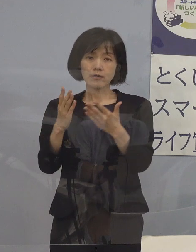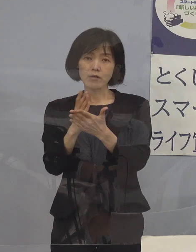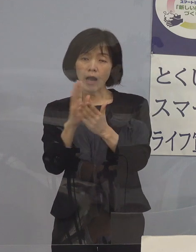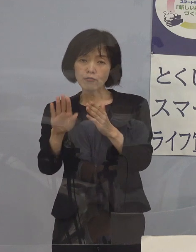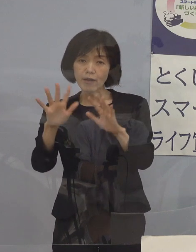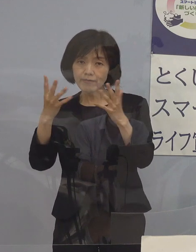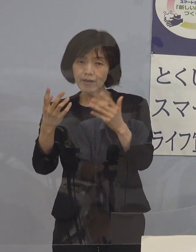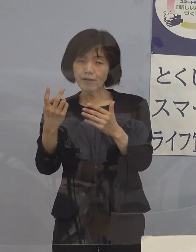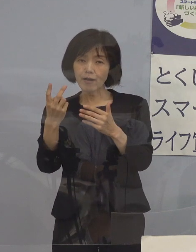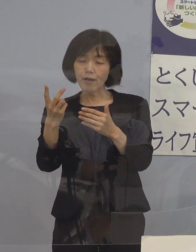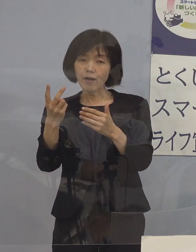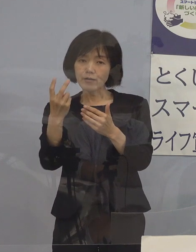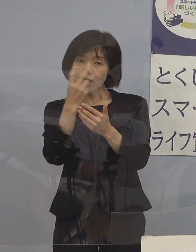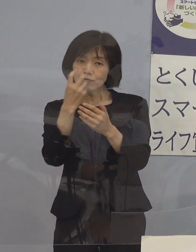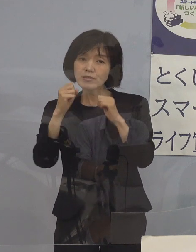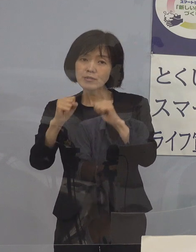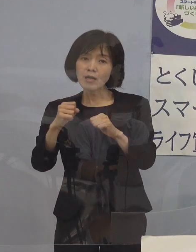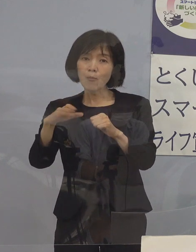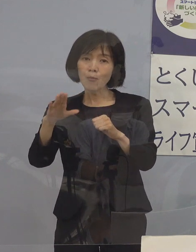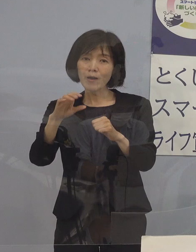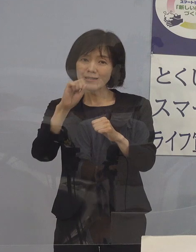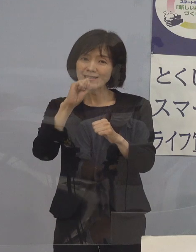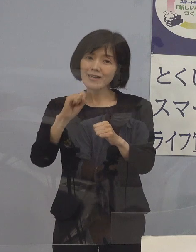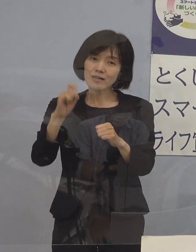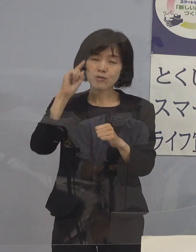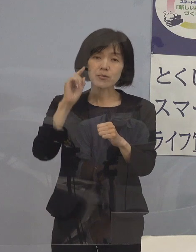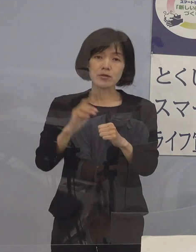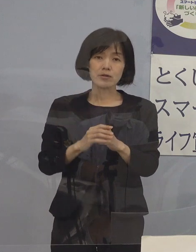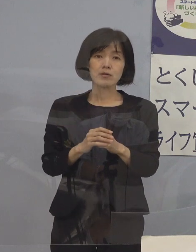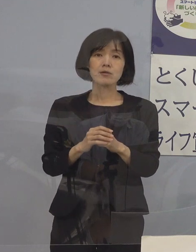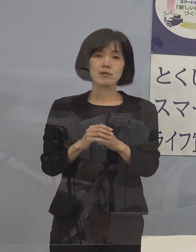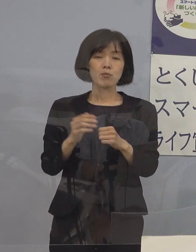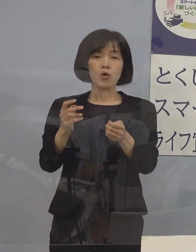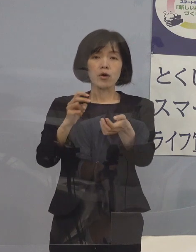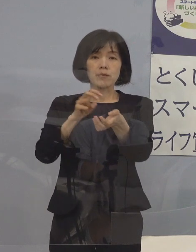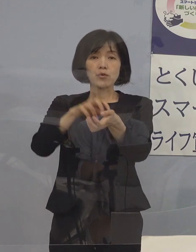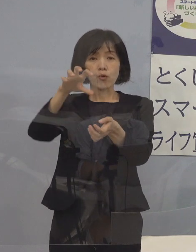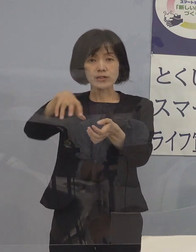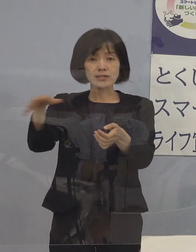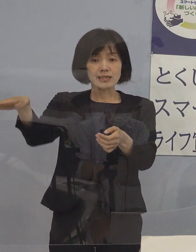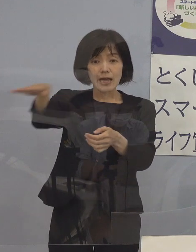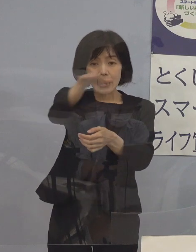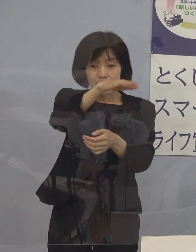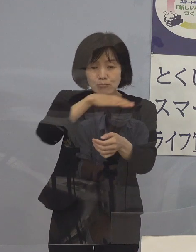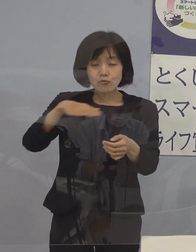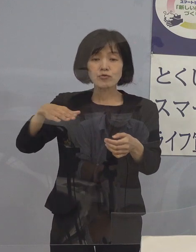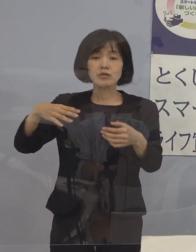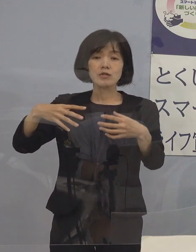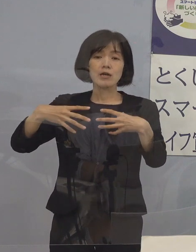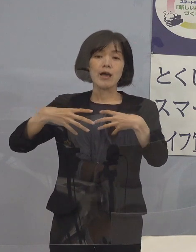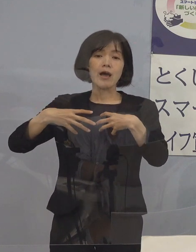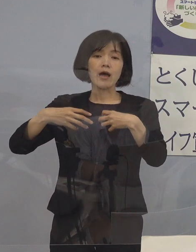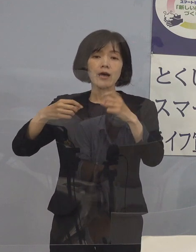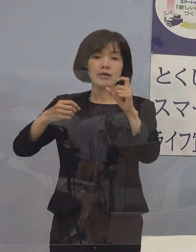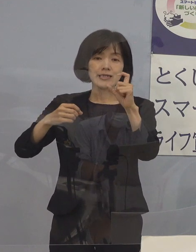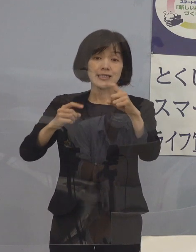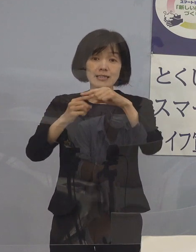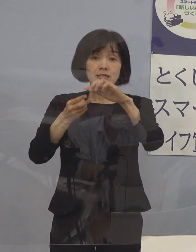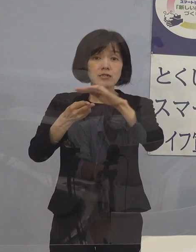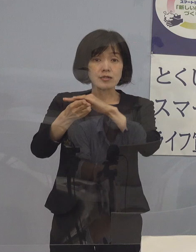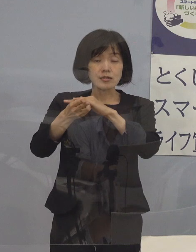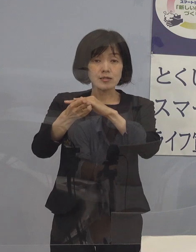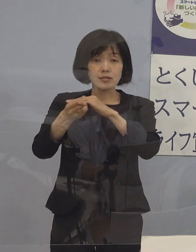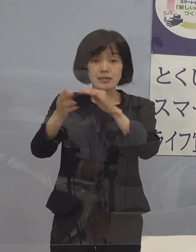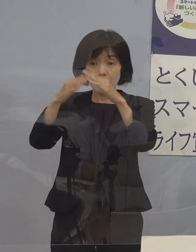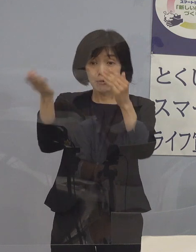ただ全てのところがね、それぞれ CT をお持ちということではありませんので、もちろん胸部レントゲンというのも一つあります。